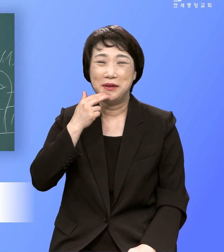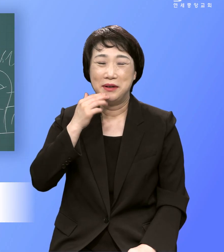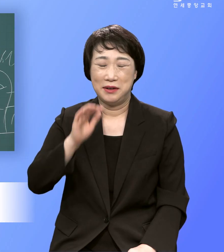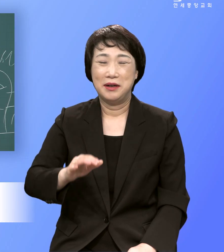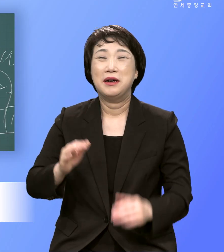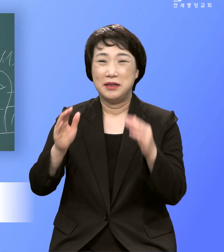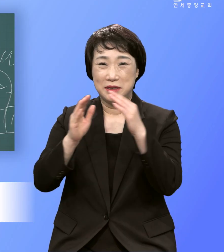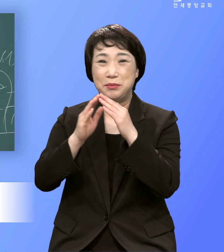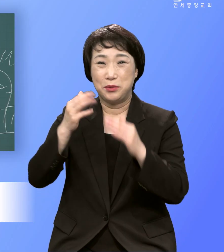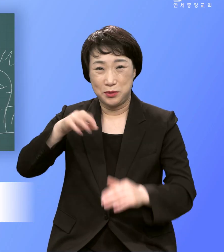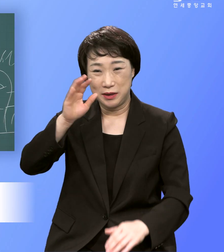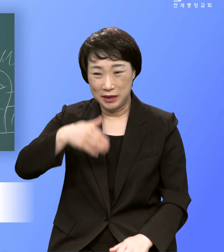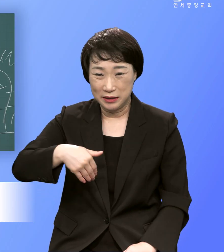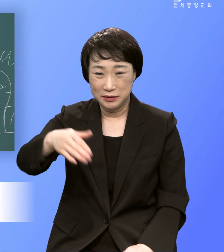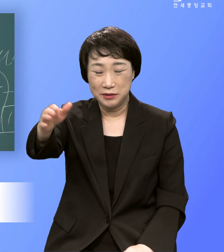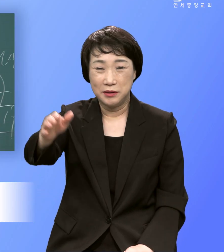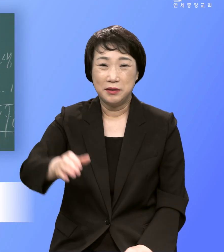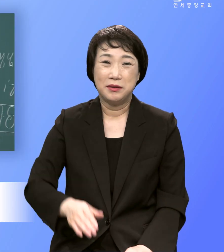집으로 돌아갔어요.